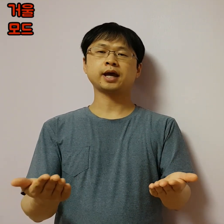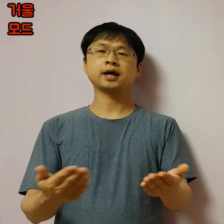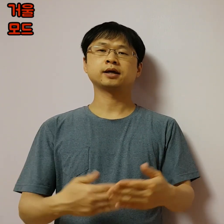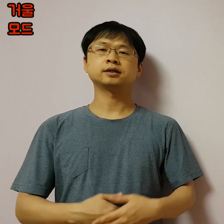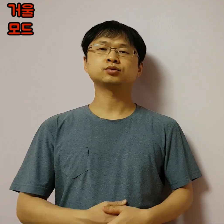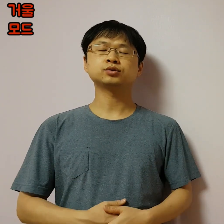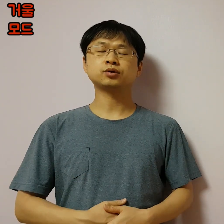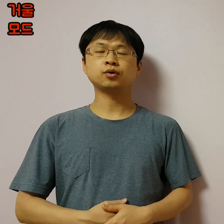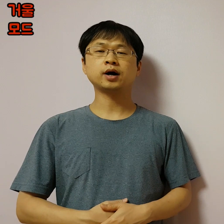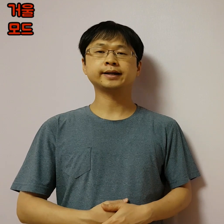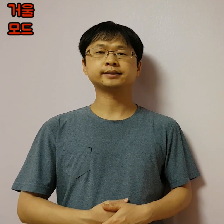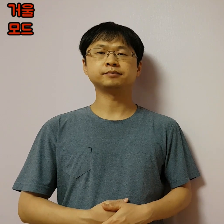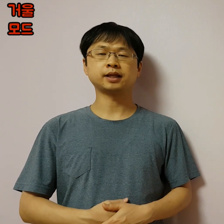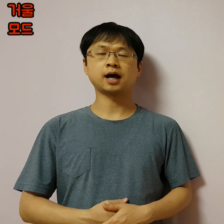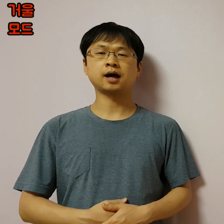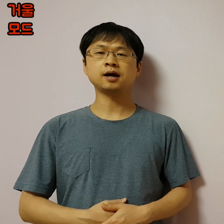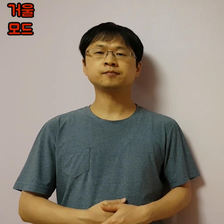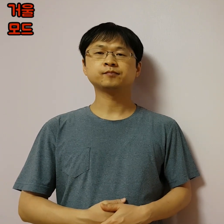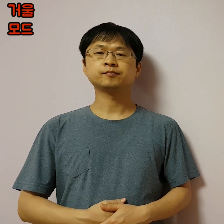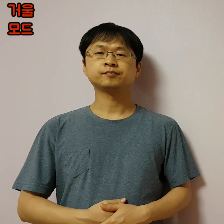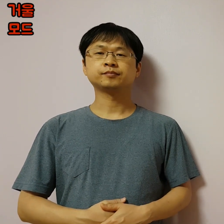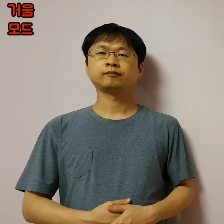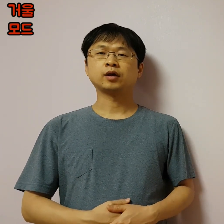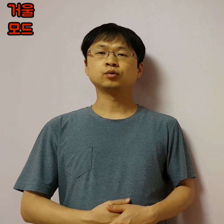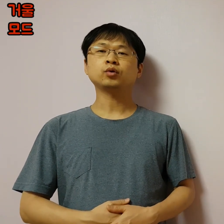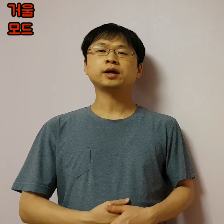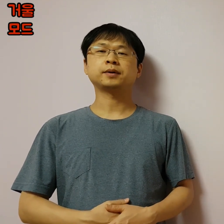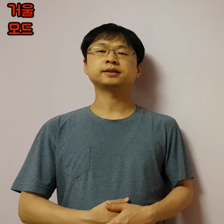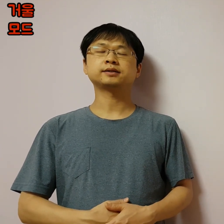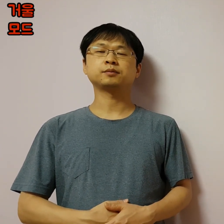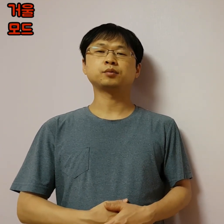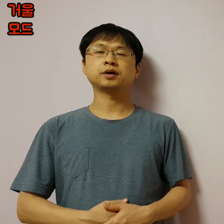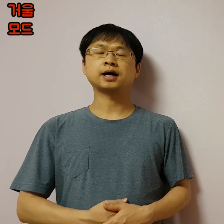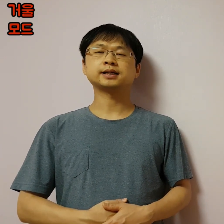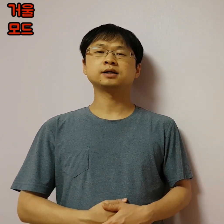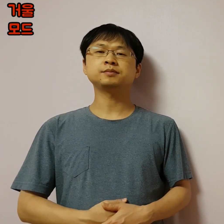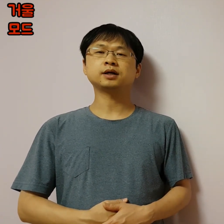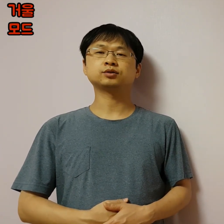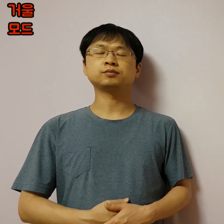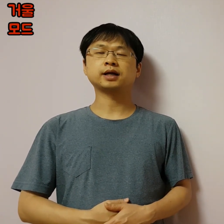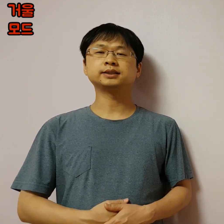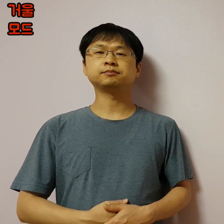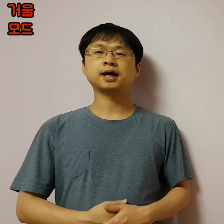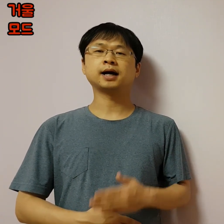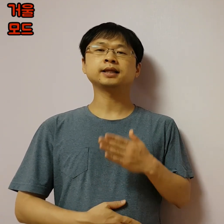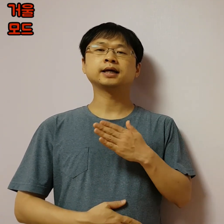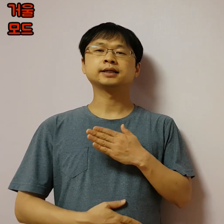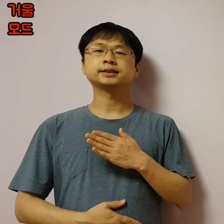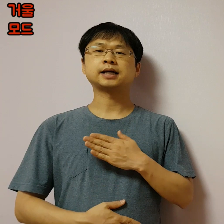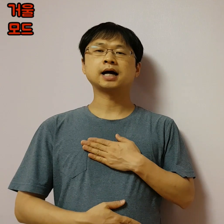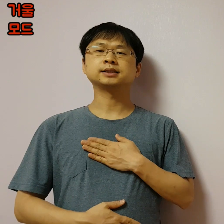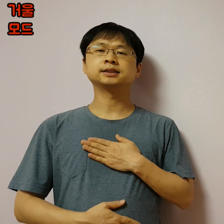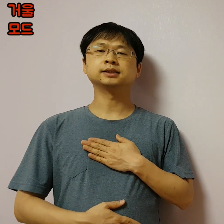되어줄게 이 순서로 하였습니다. 노래에 맞춰서 해보면 가사 의미랑은 좀 다르지만